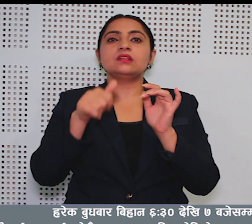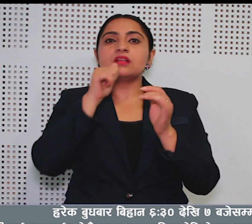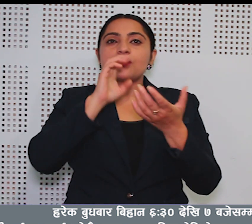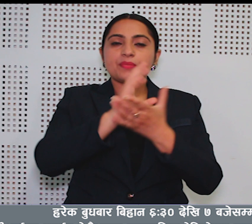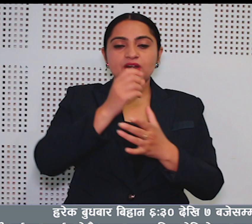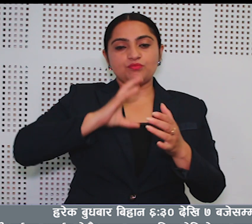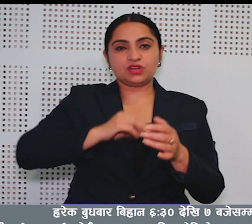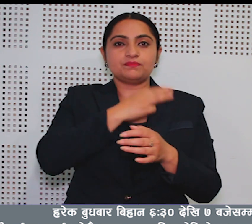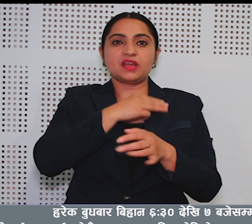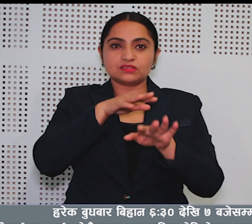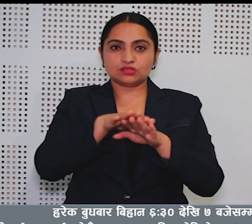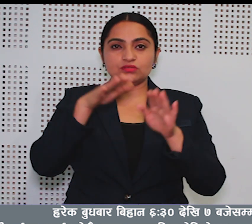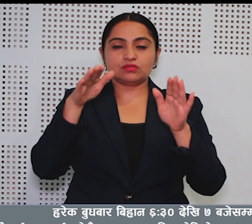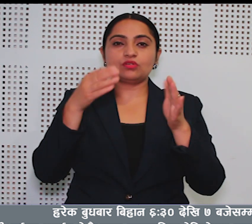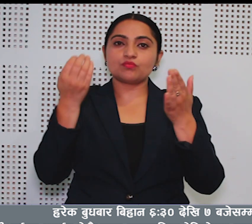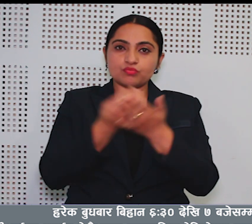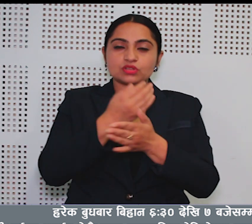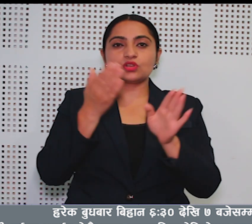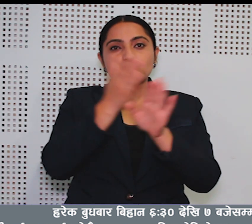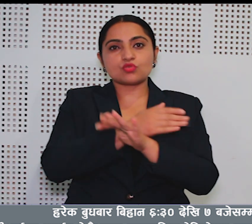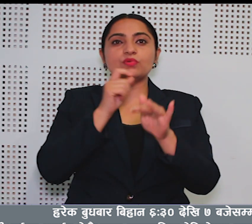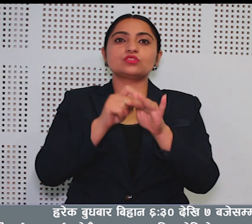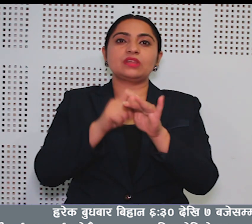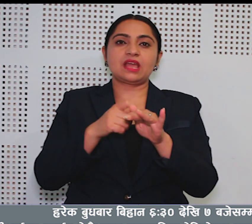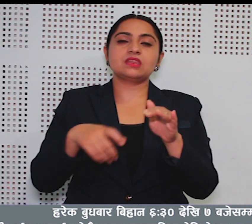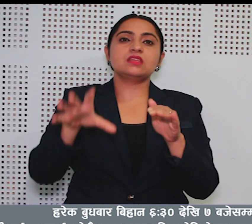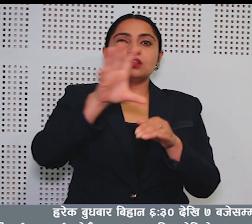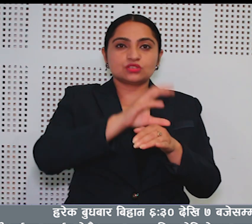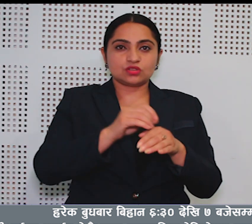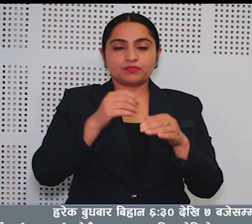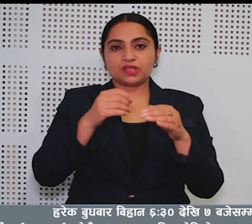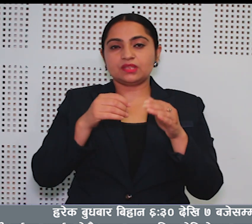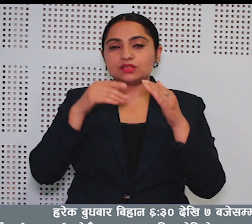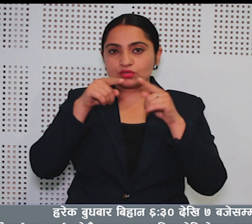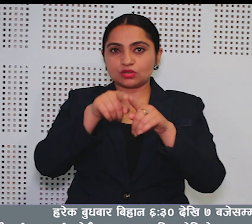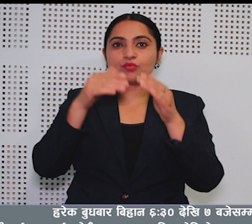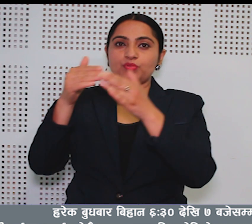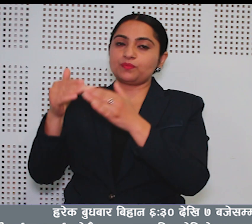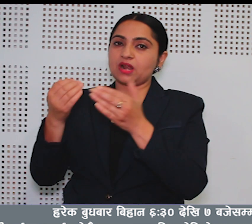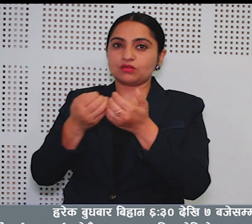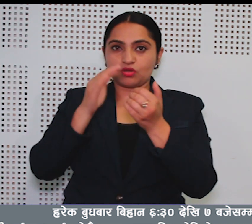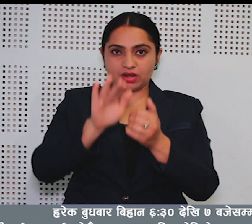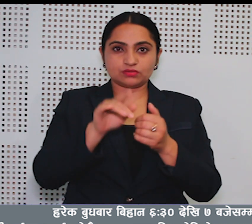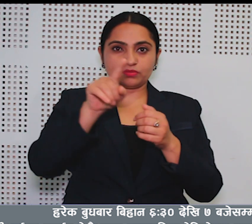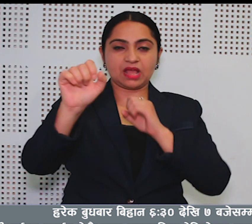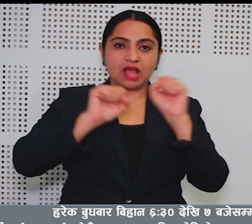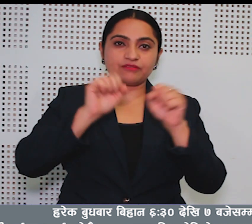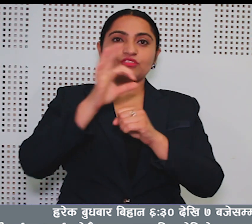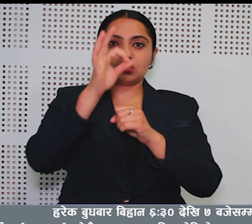बच्ने पूर्व तयारी हाम्रो जति पनि निकाय छ सबैसँग भेटघाट गरेर सबैलाई सतर्क गराइसक्यो कि तपाईँहरू आफ्नो आफ्नो निकाय एकदम सतर्क भएर